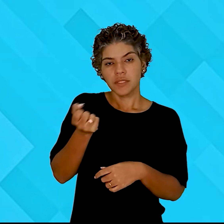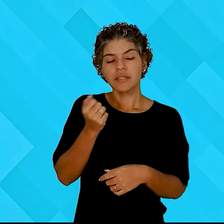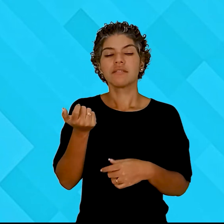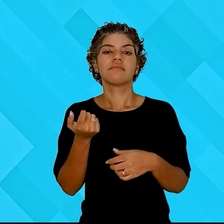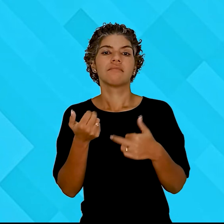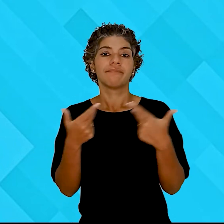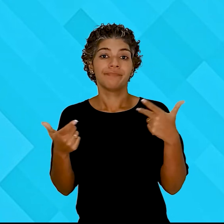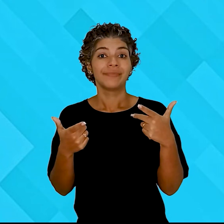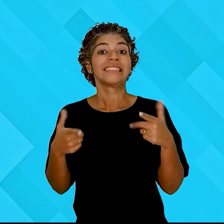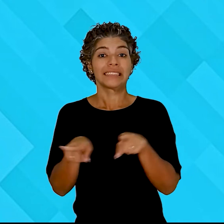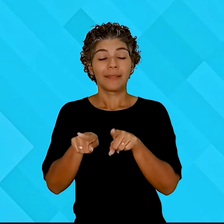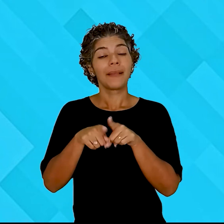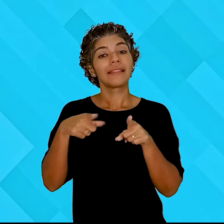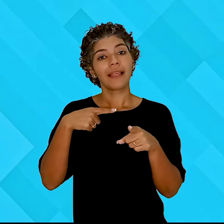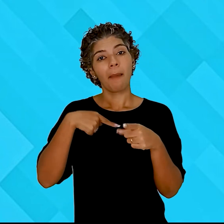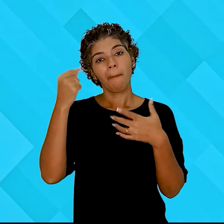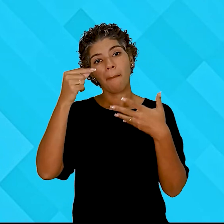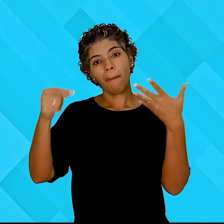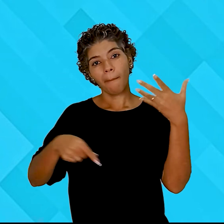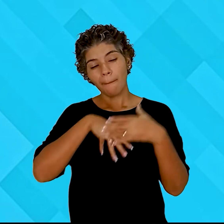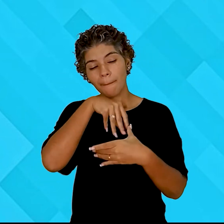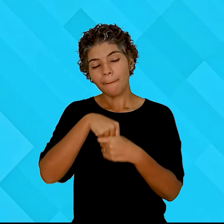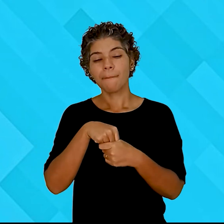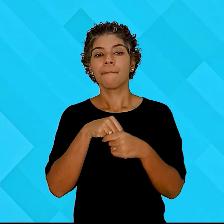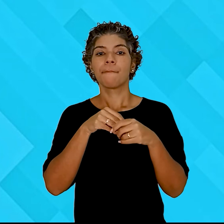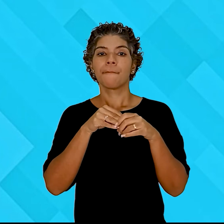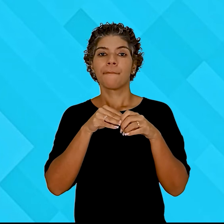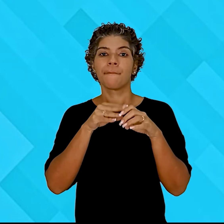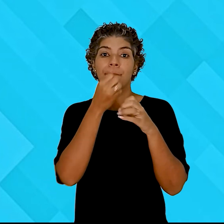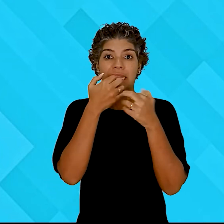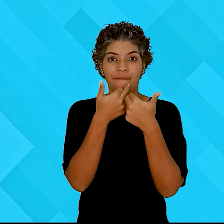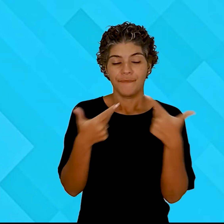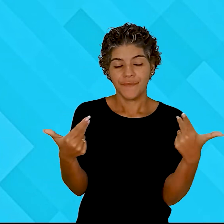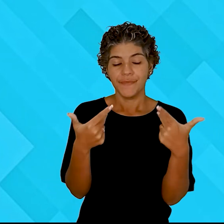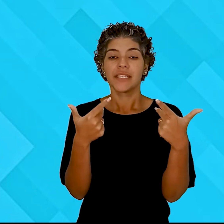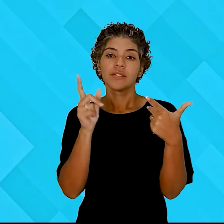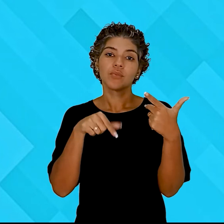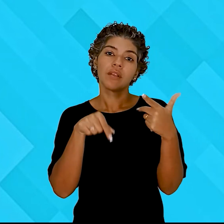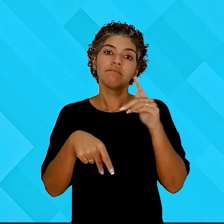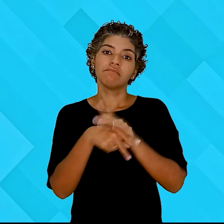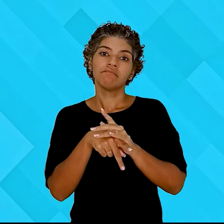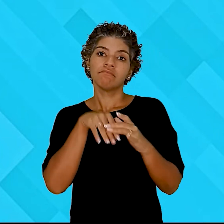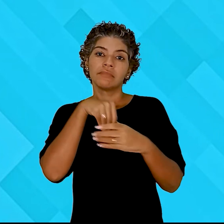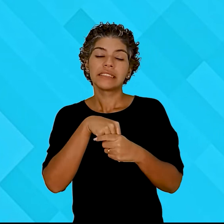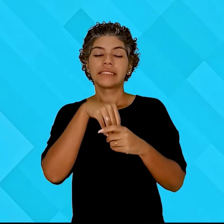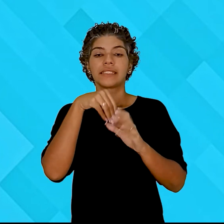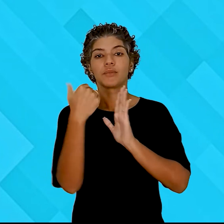segundo conjunto de benefícios que não tratam especificamente sobre esses auxílios, mas que são entendidos como benefícios dentro desse programa que é